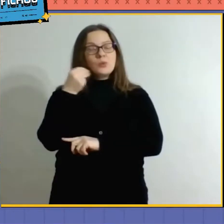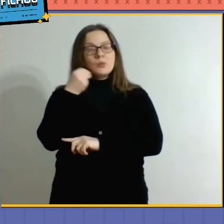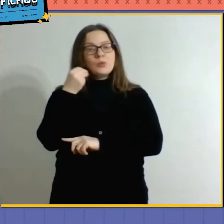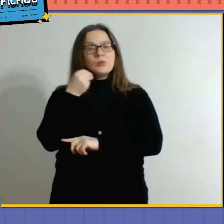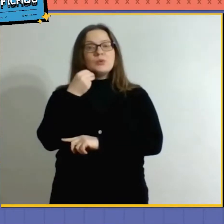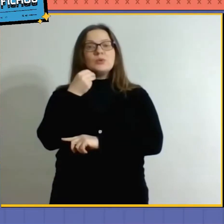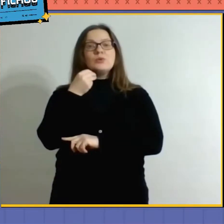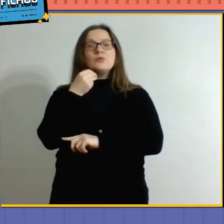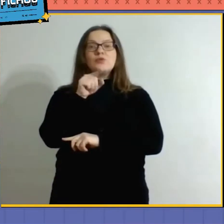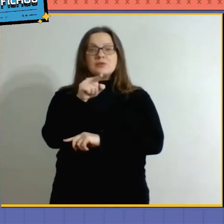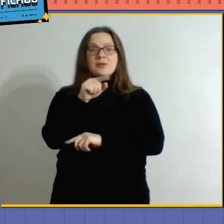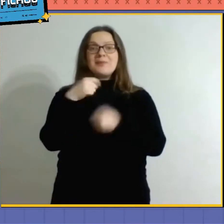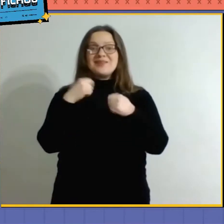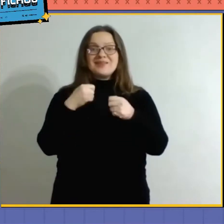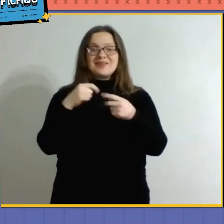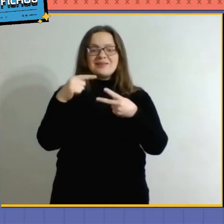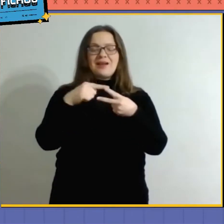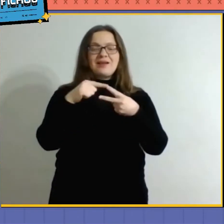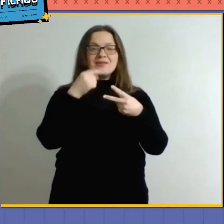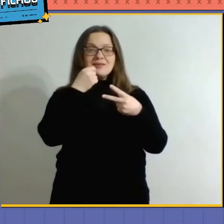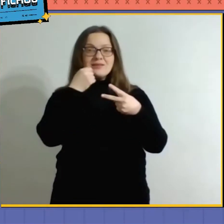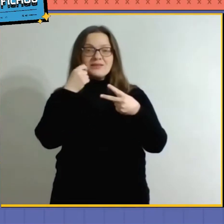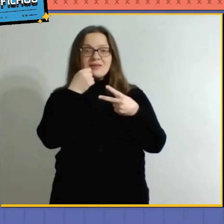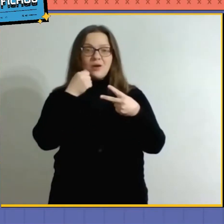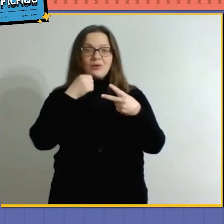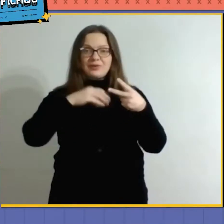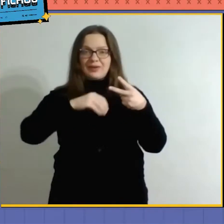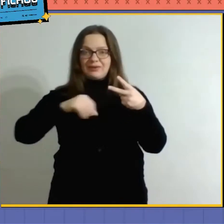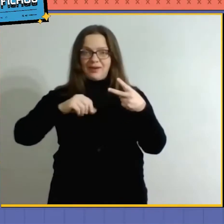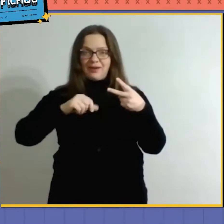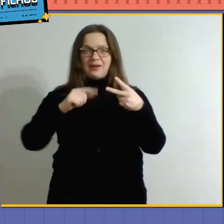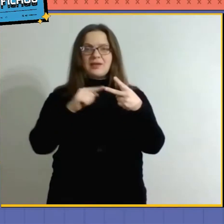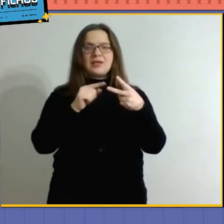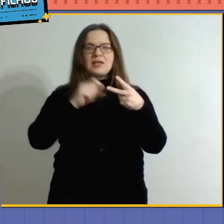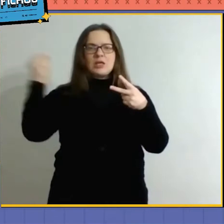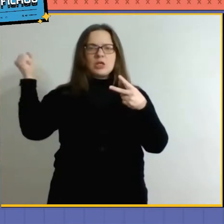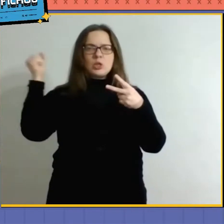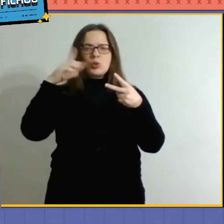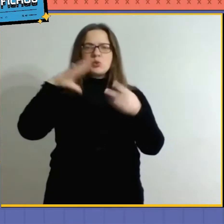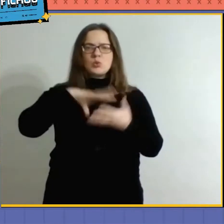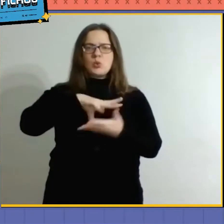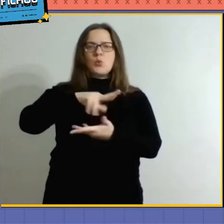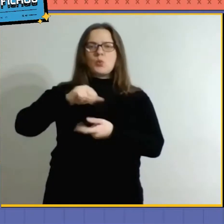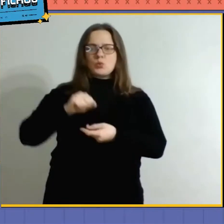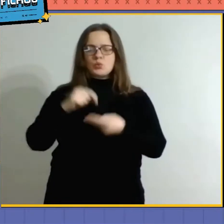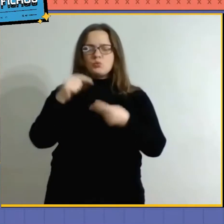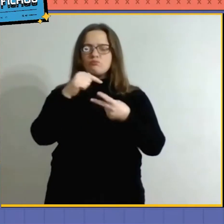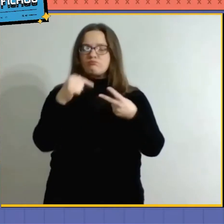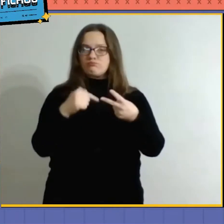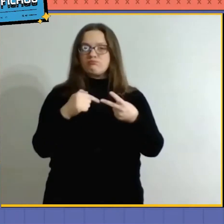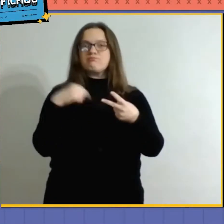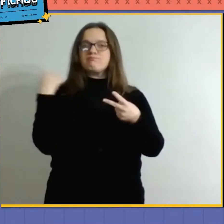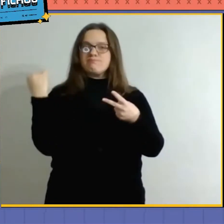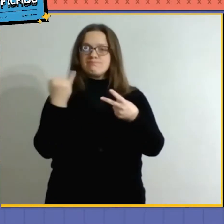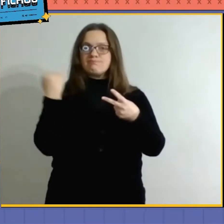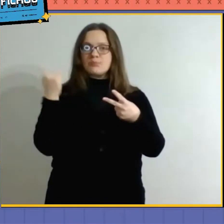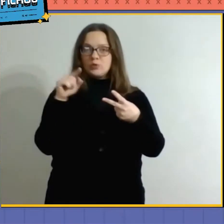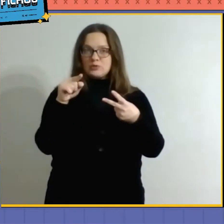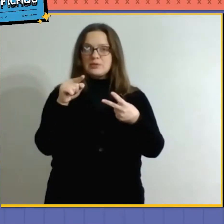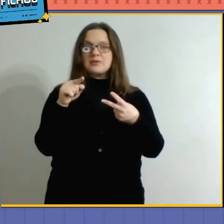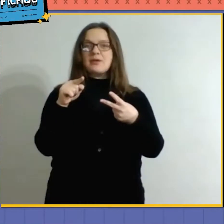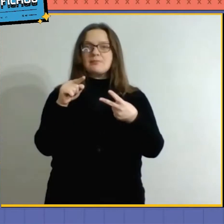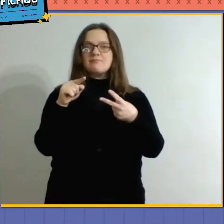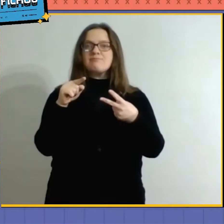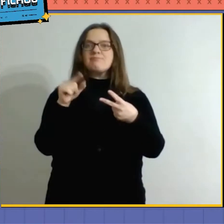Luz do Mundo realmente devemos ter né devemos ter aí fora né eu tenho outro slide aqui né Eu quero falar com